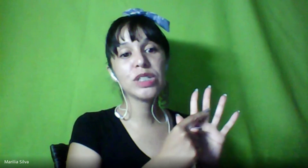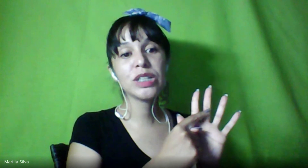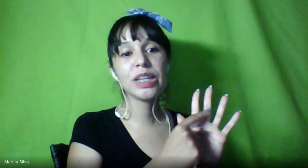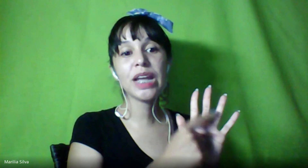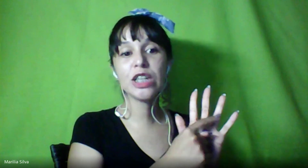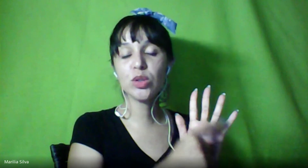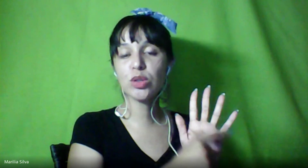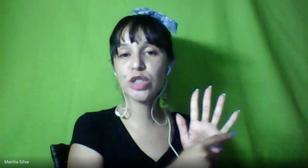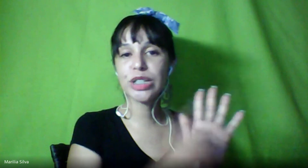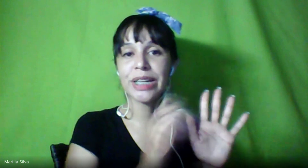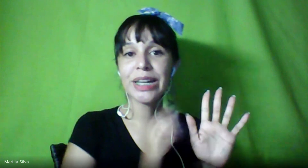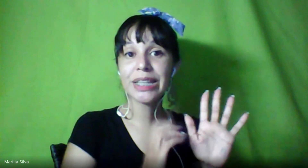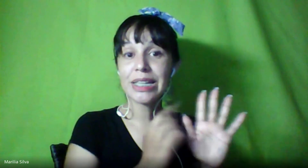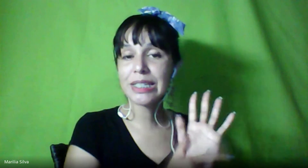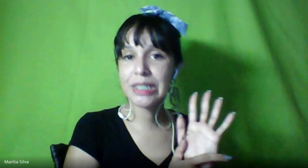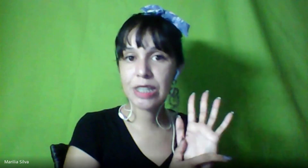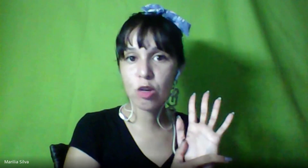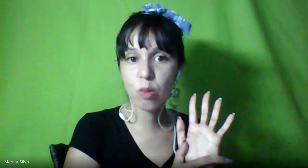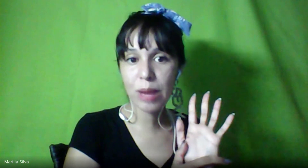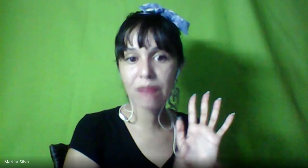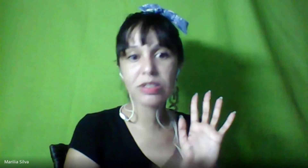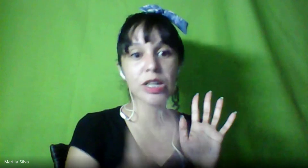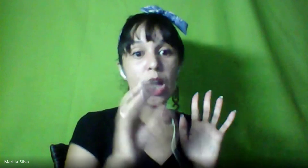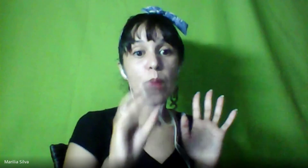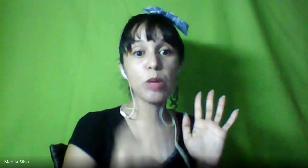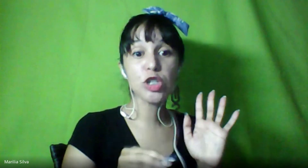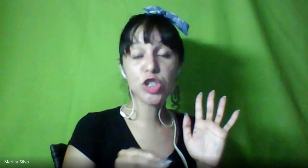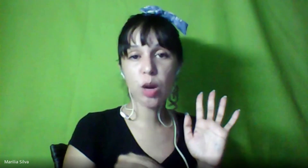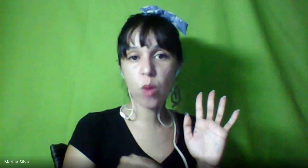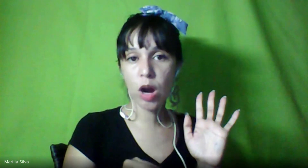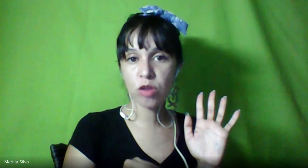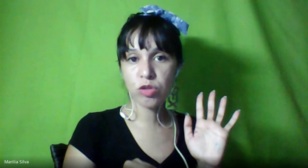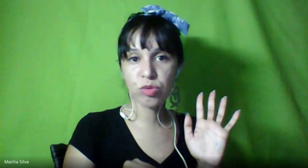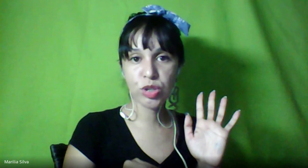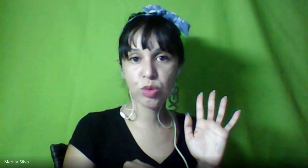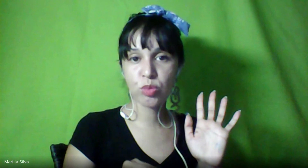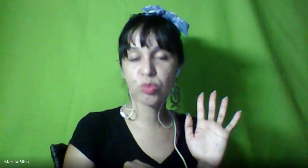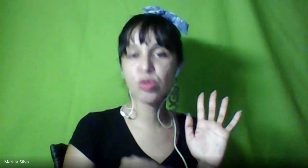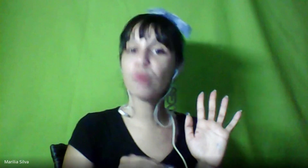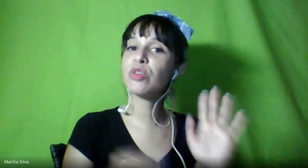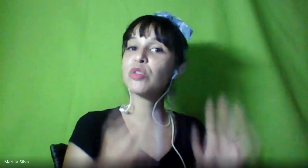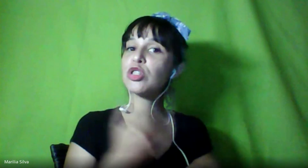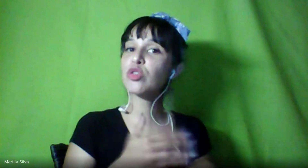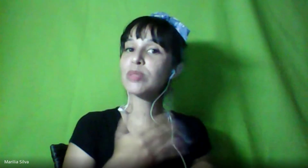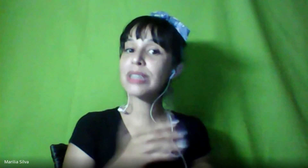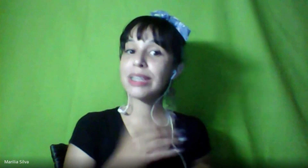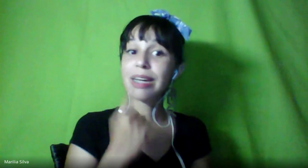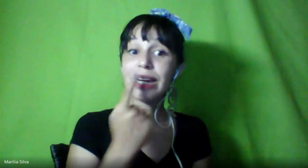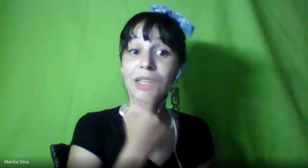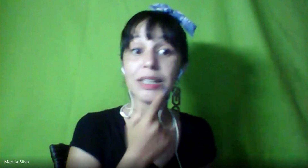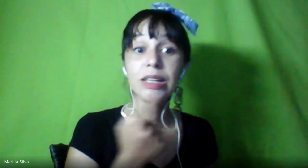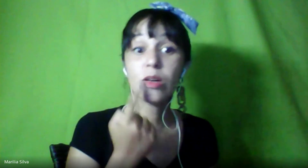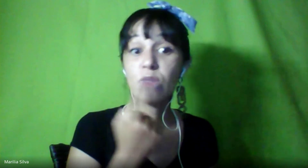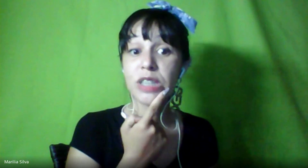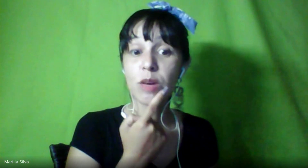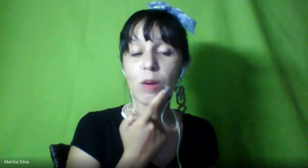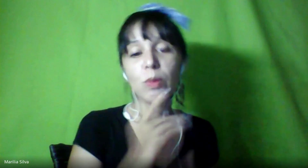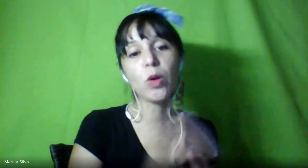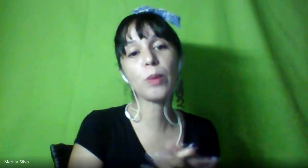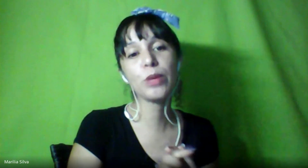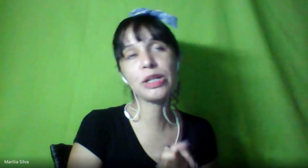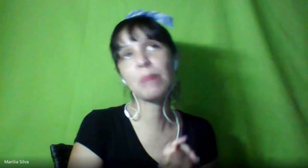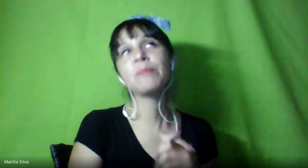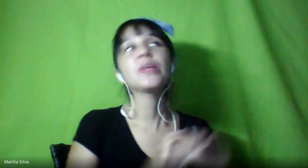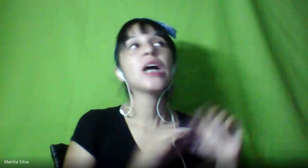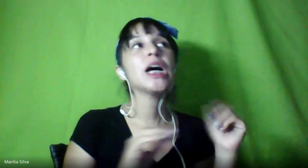vídeo fazendo a datilologia dessas 5 palavras. Pode tirar o áudio do seu vídeo para a gente começar a treinar e tenta não fazer com a